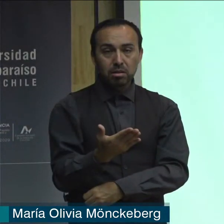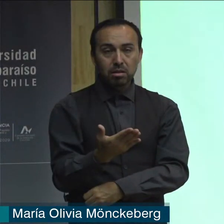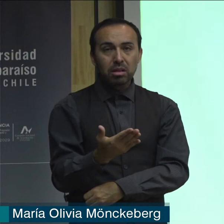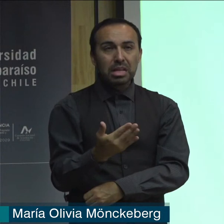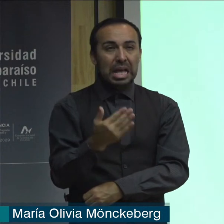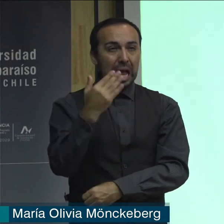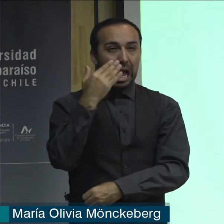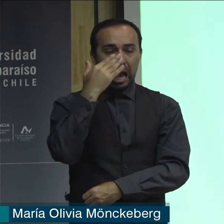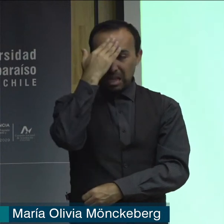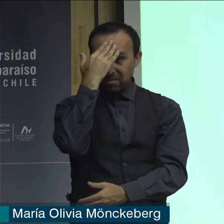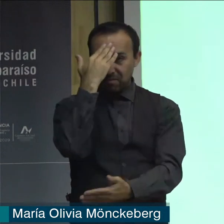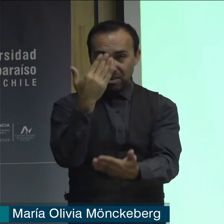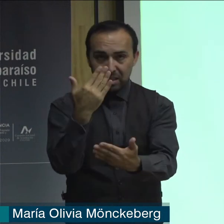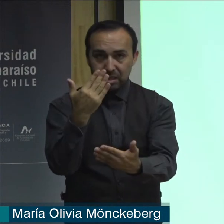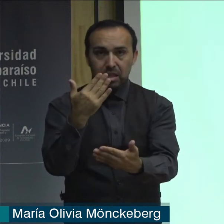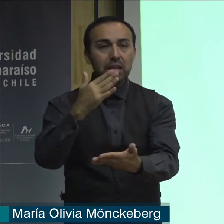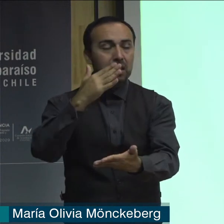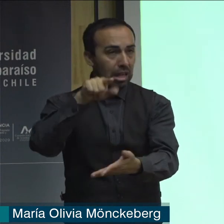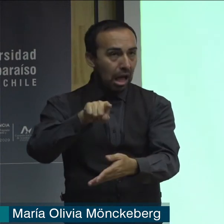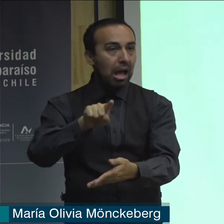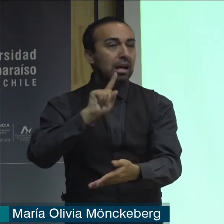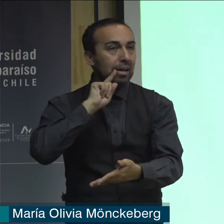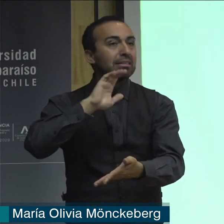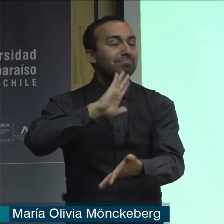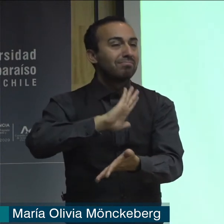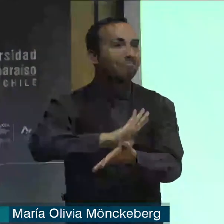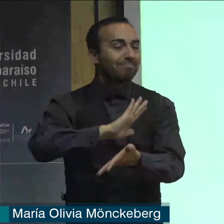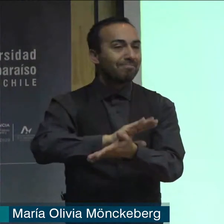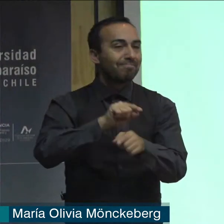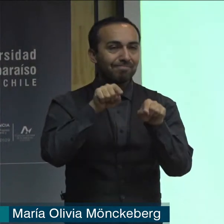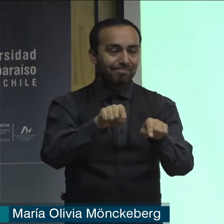de los 50 años del golpe militar